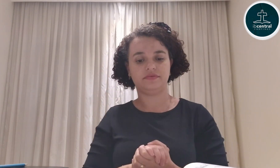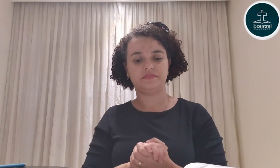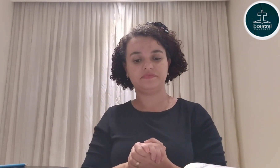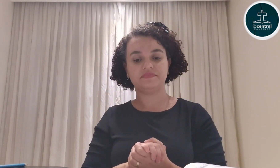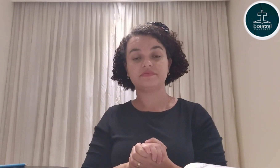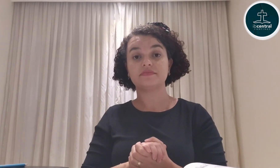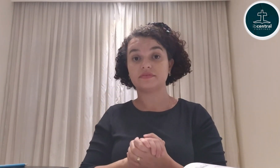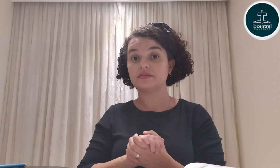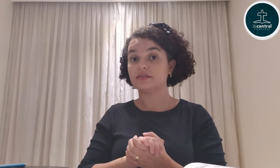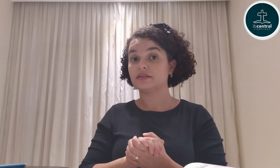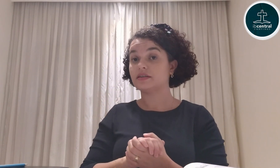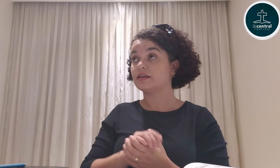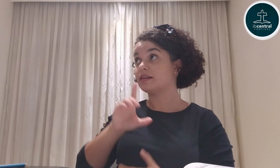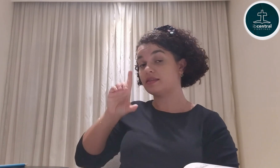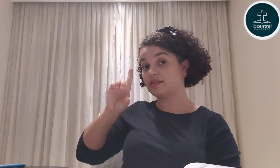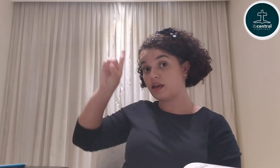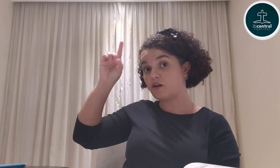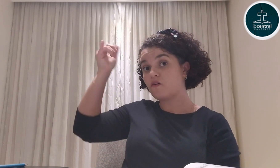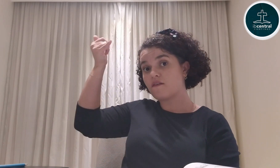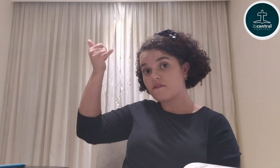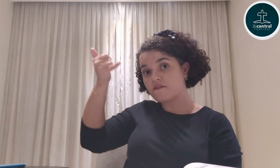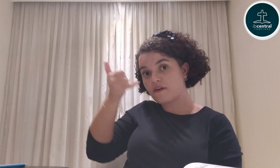e dá-la como oferta a Deus.